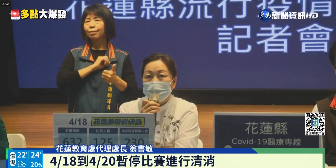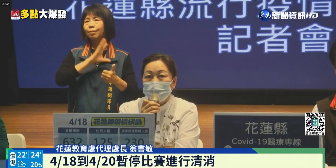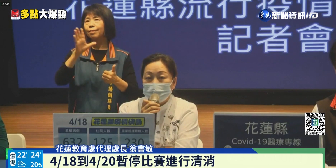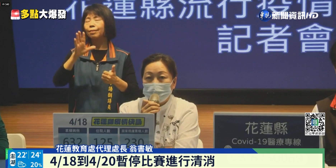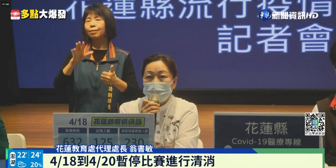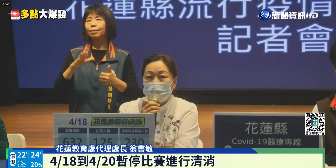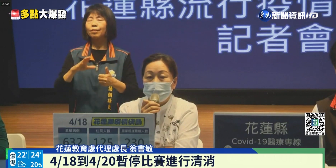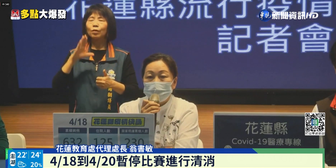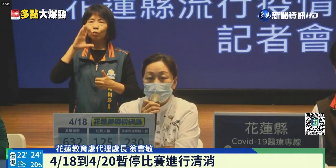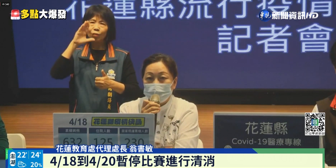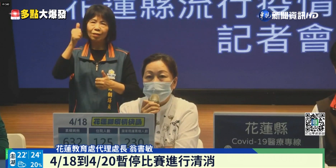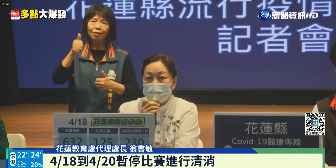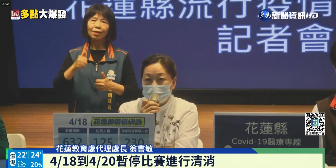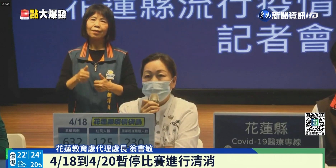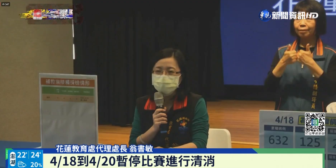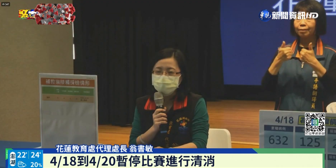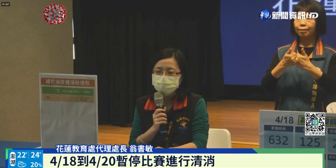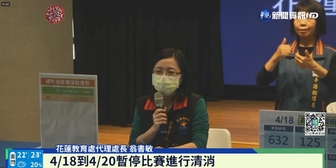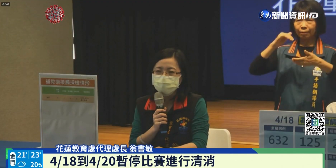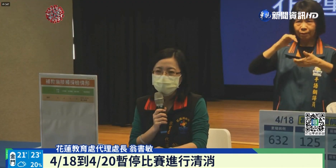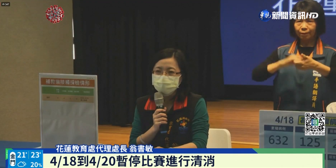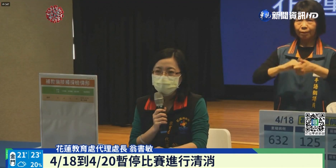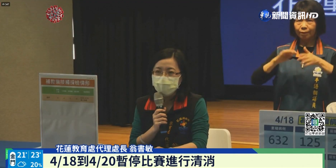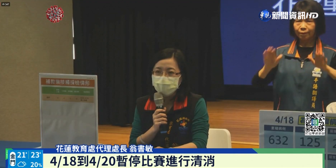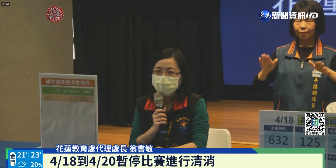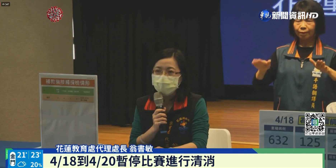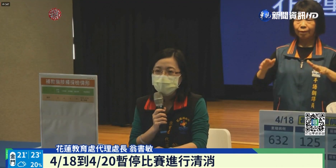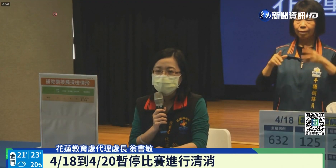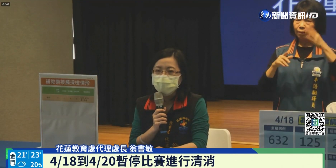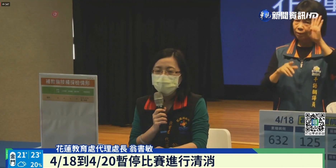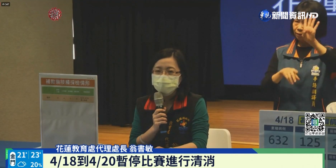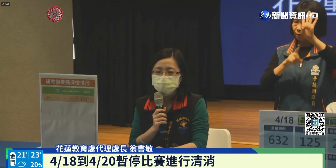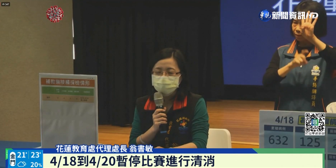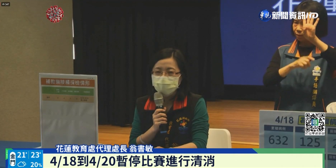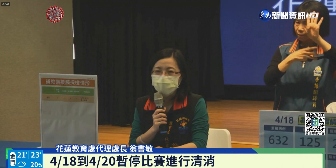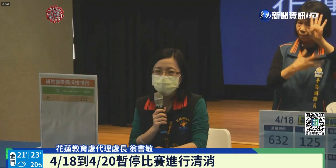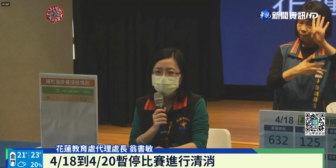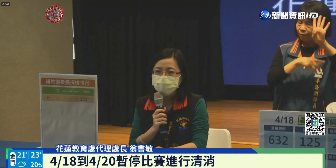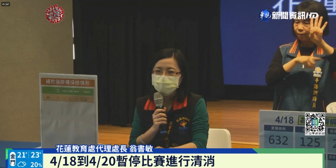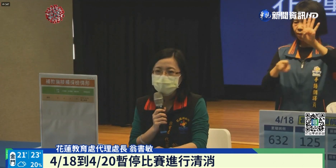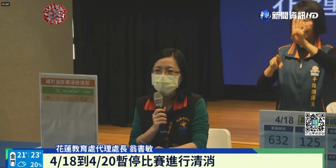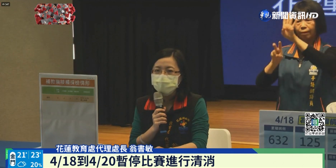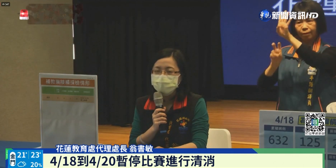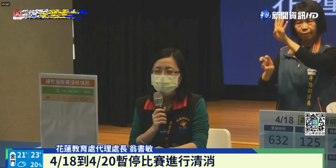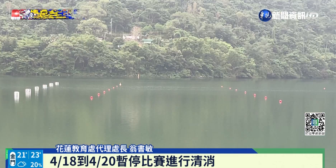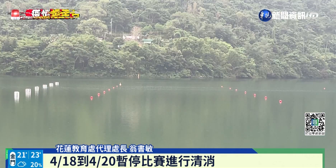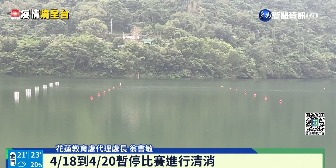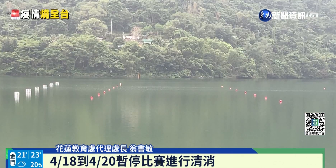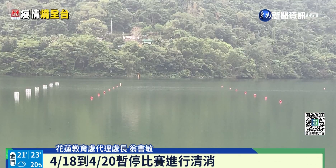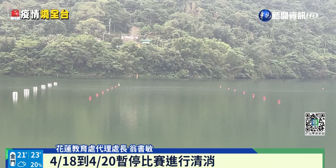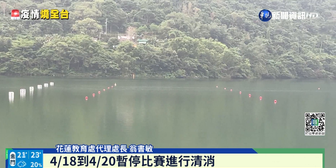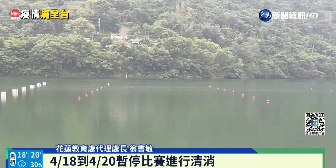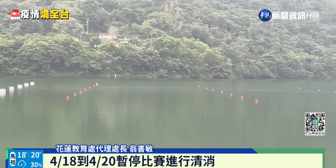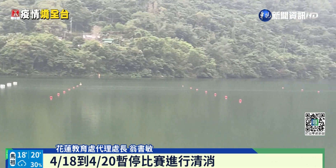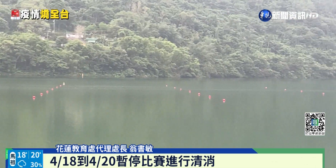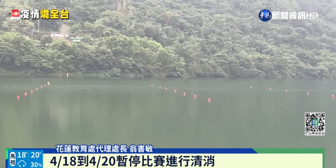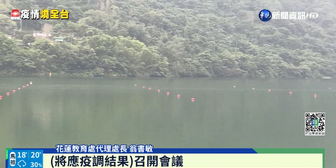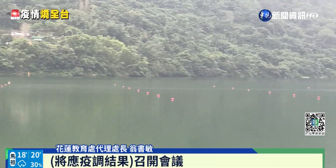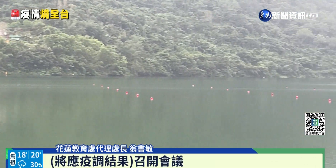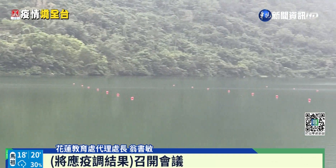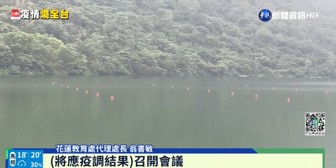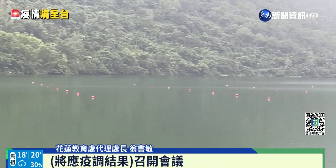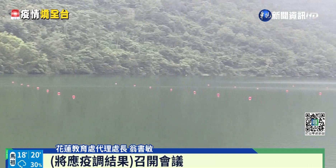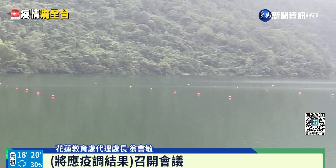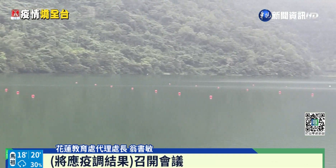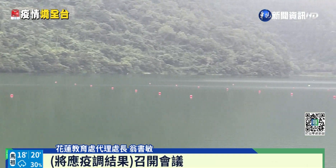归他的居住地。 今天18号到20号三天暂停比赛，然后并